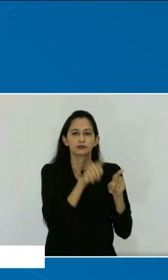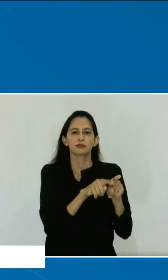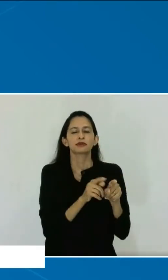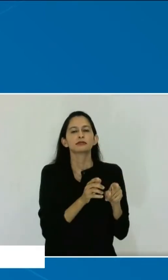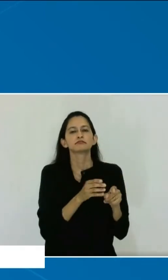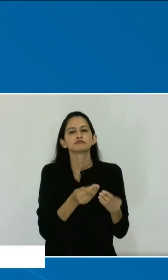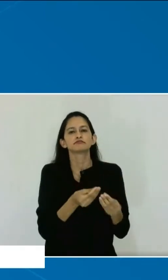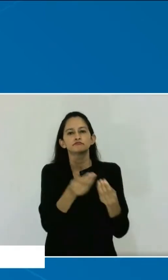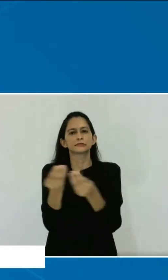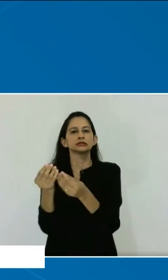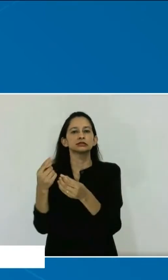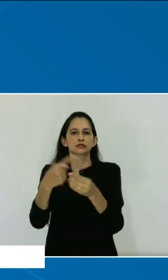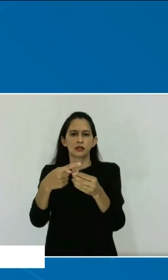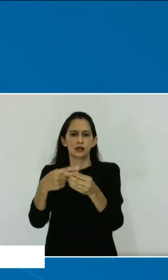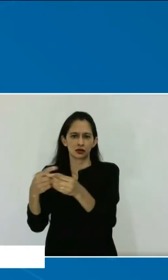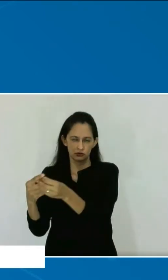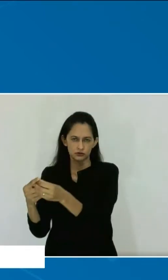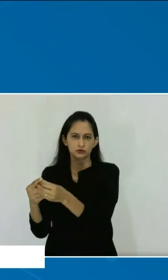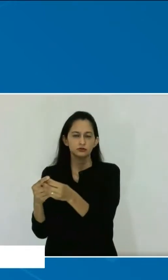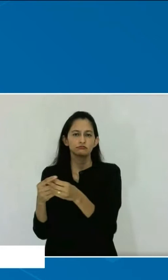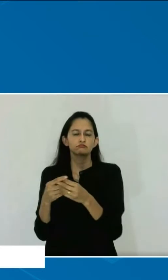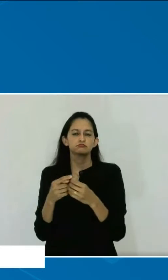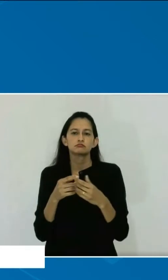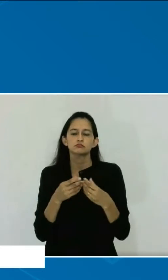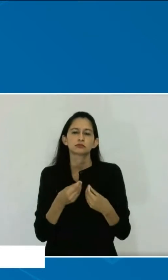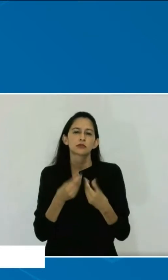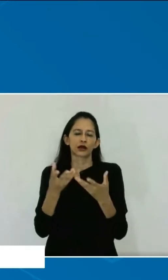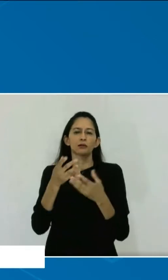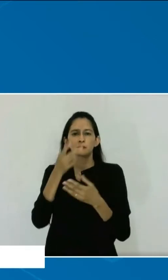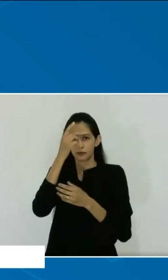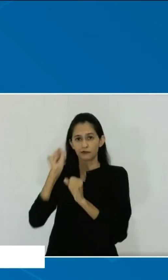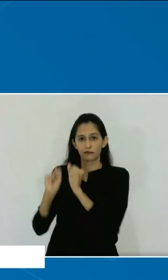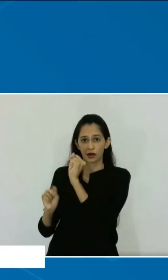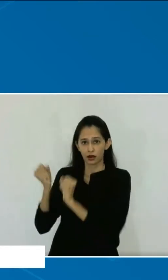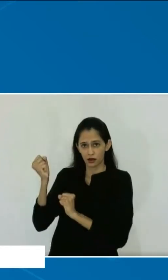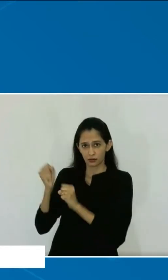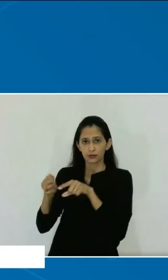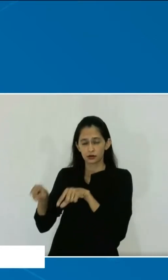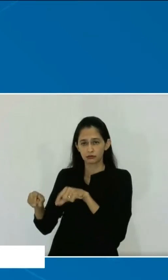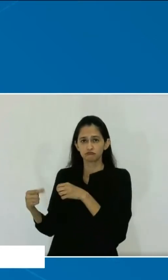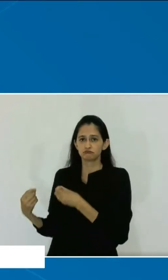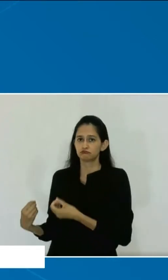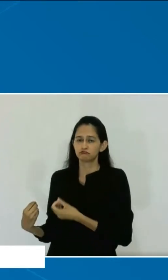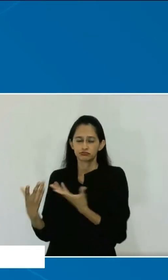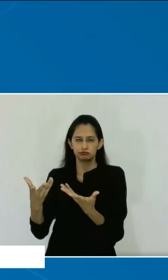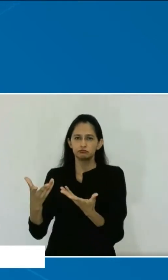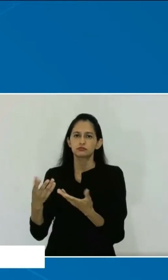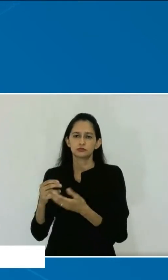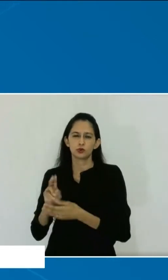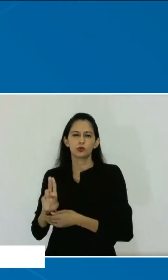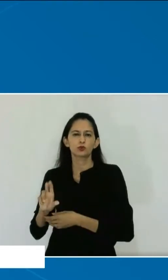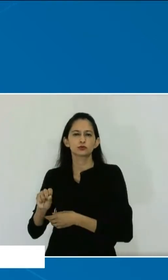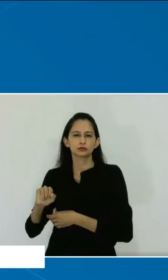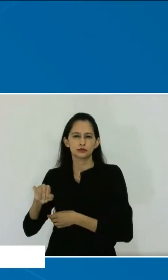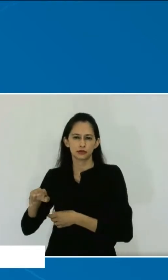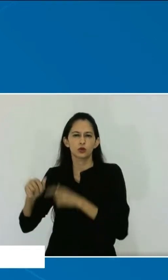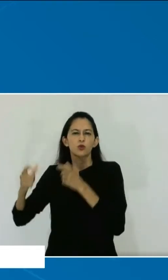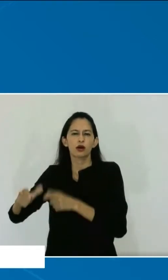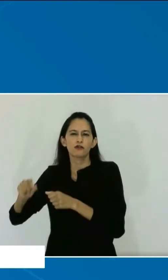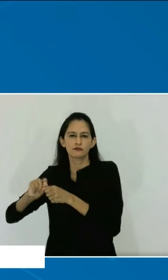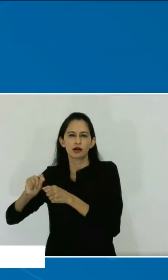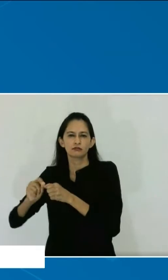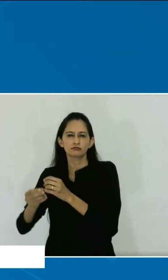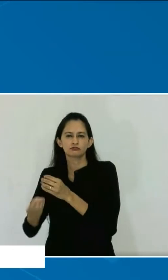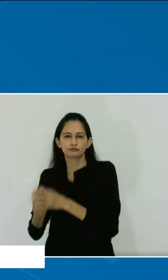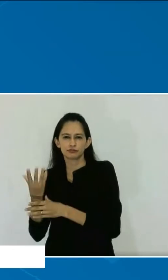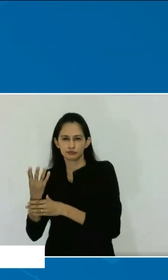desse processo, por meio de doações das usinas aqui do Estado, né. Realizamos, por meio de um